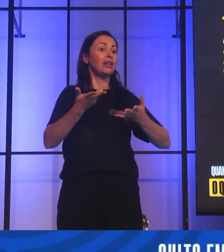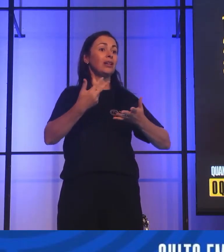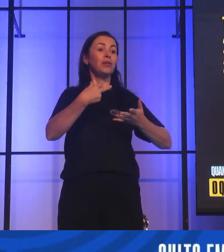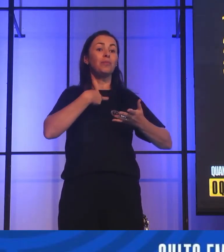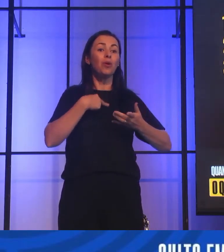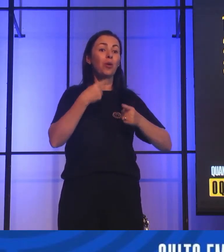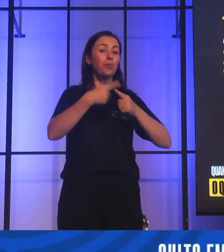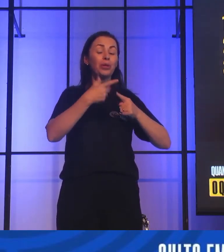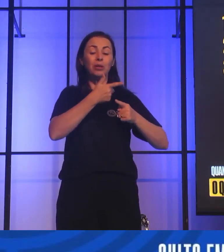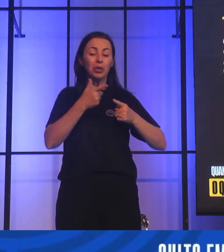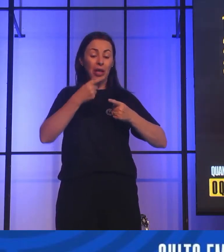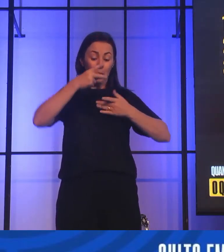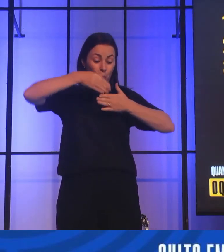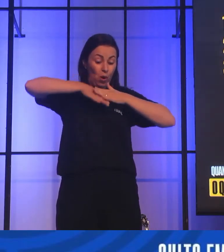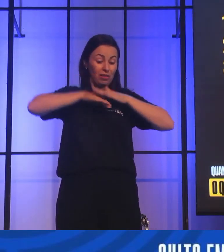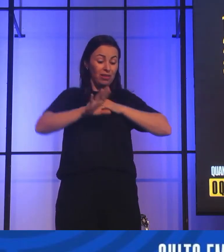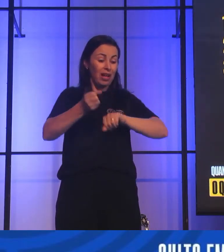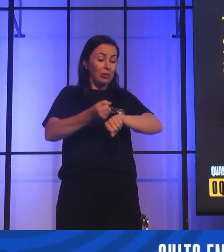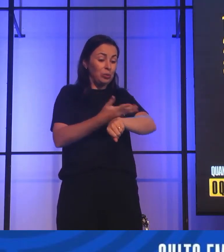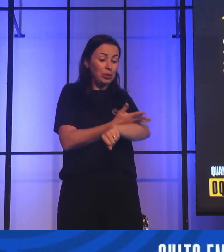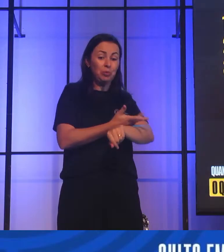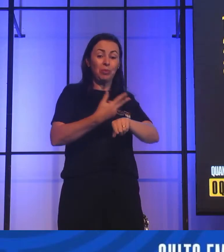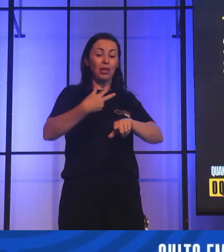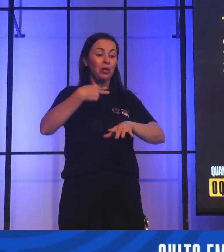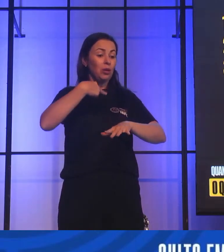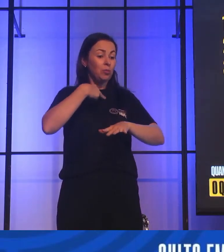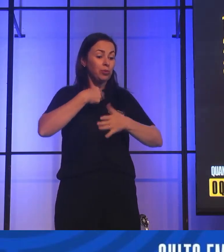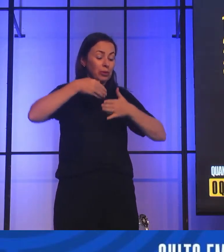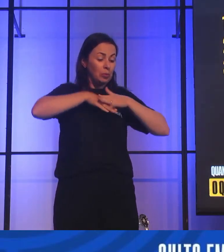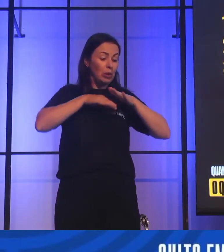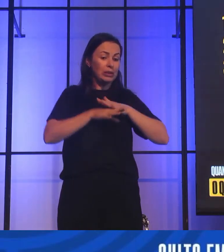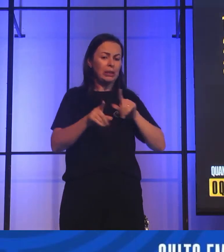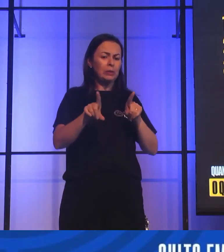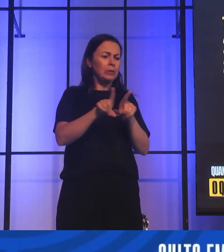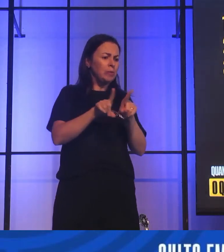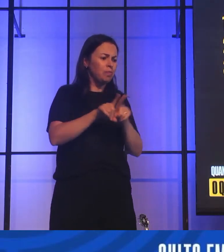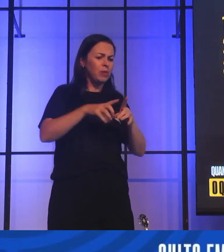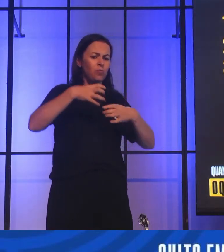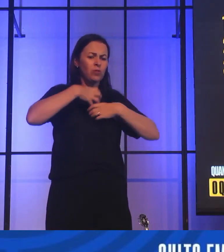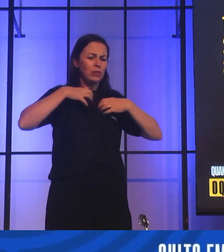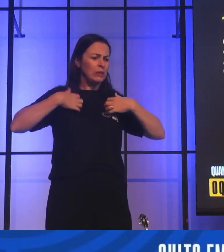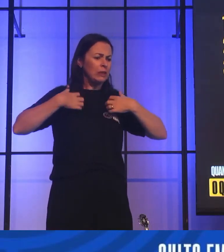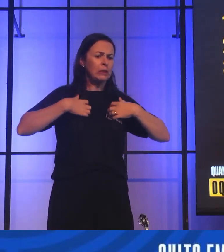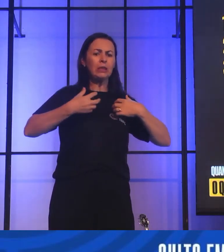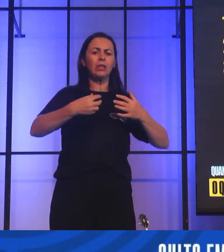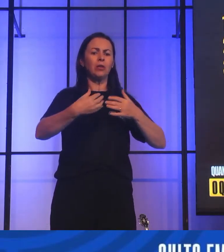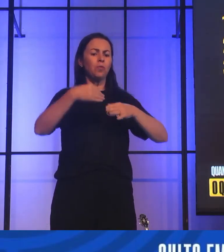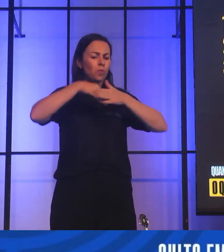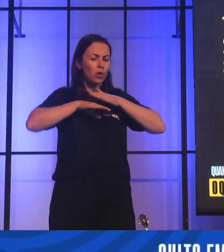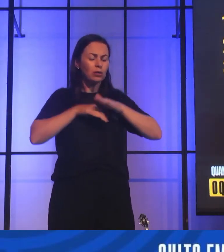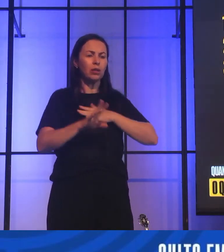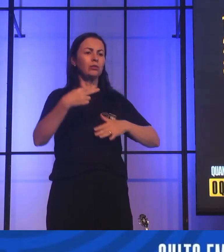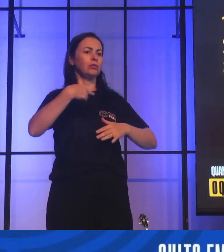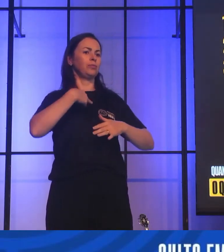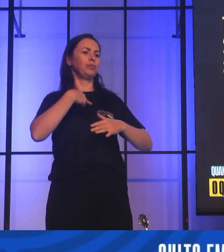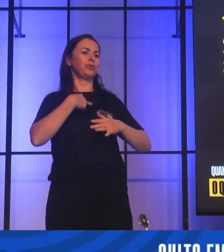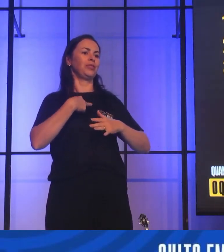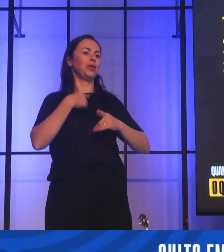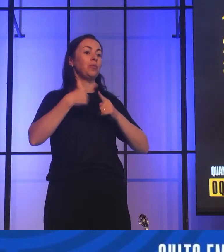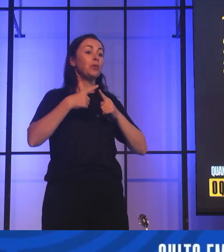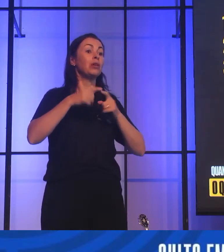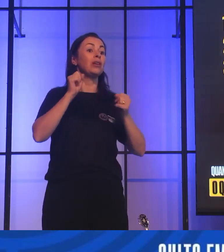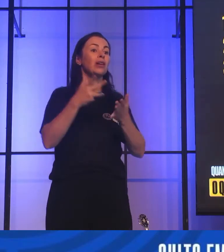alimentado esse sentimento, eu não devia ter alimentado esse ressentimento, eu não devia ter vivido essa realidade que eu vivi, porque isso está me